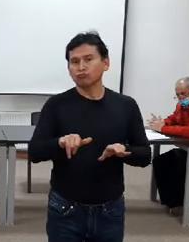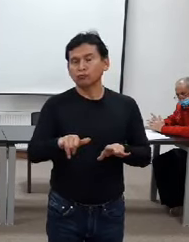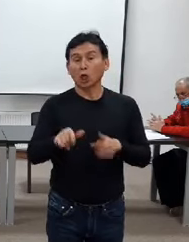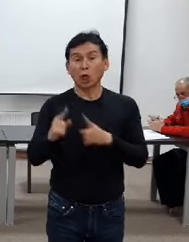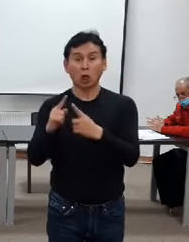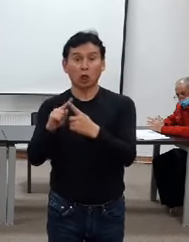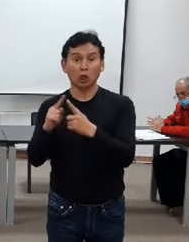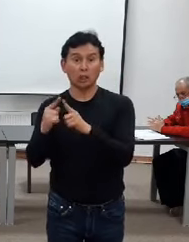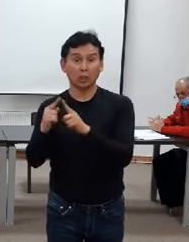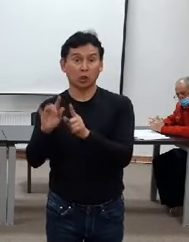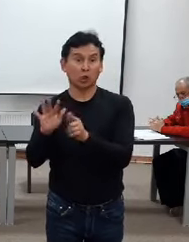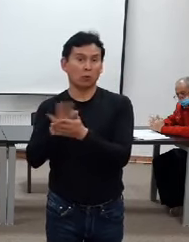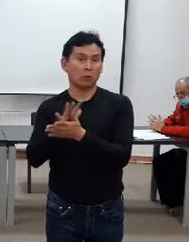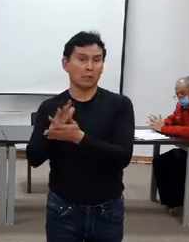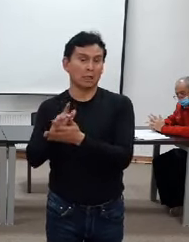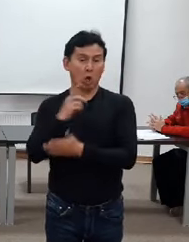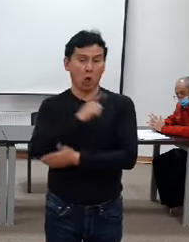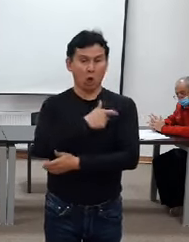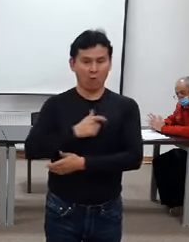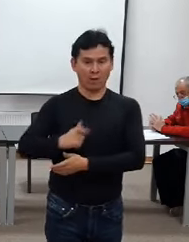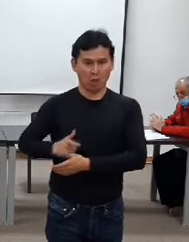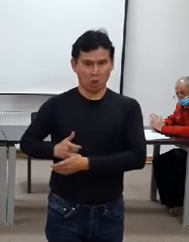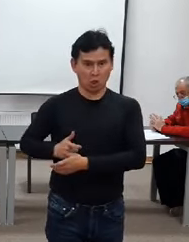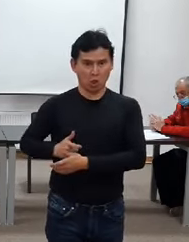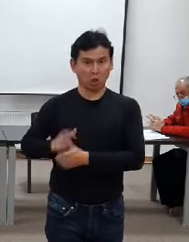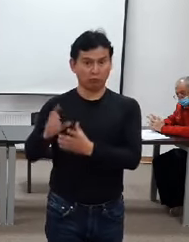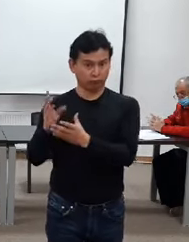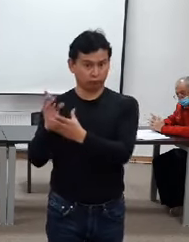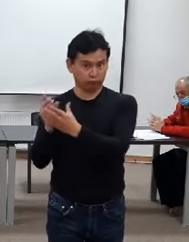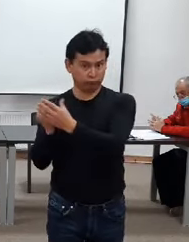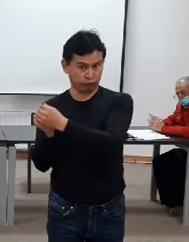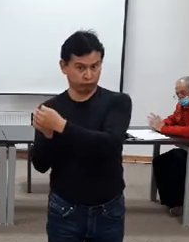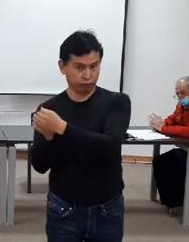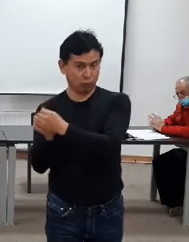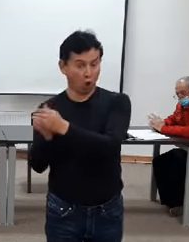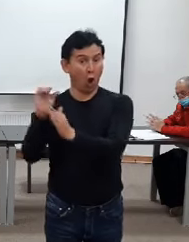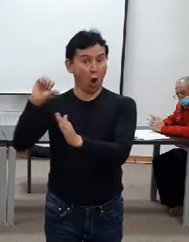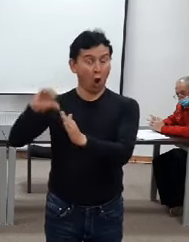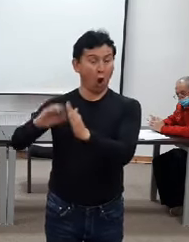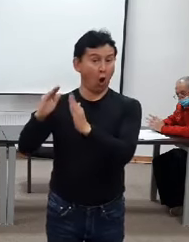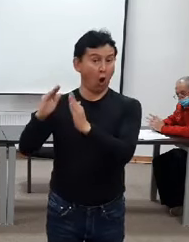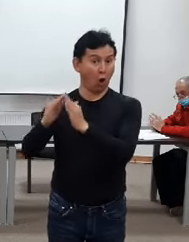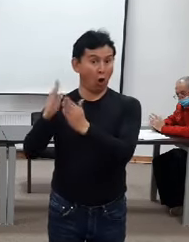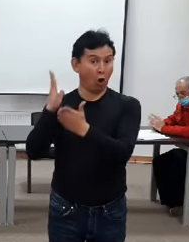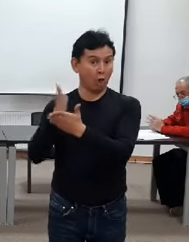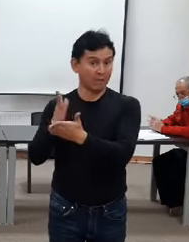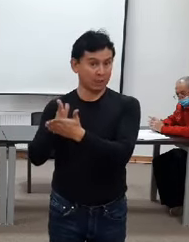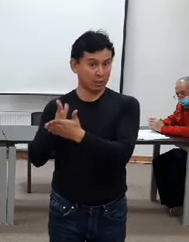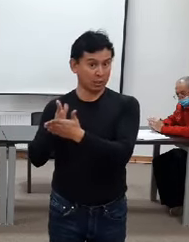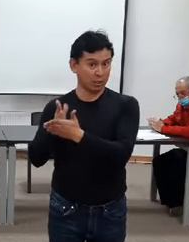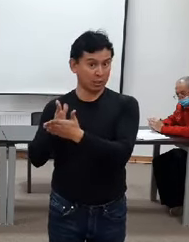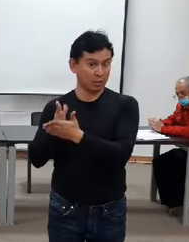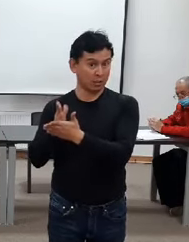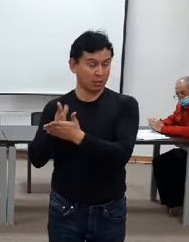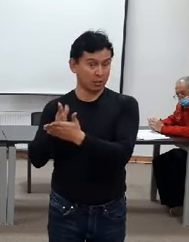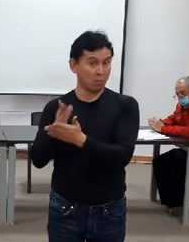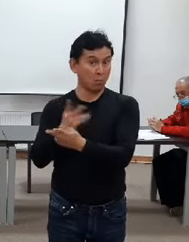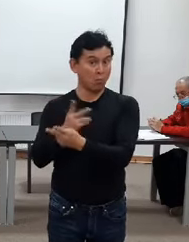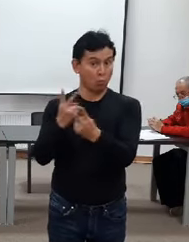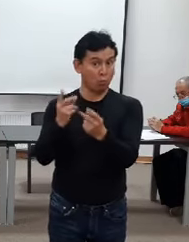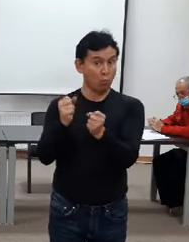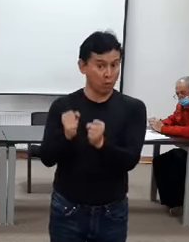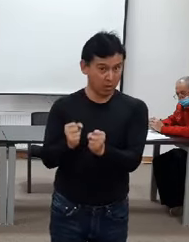contactos estrechos, como el caso de su marido, que es gobernador, está con cuarentena obligatoria, dado que por ser una persona pública él tiene